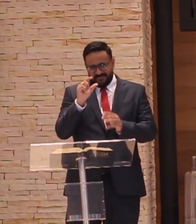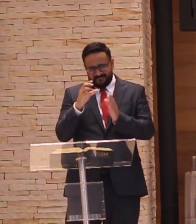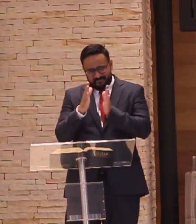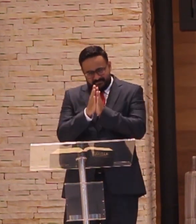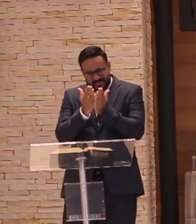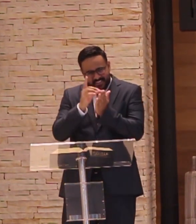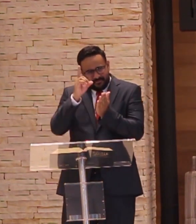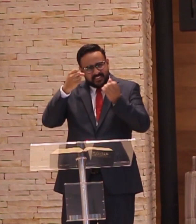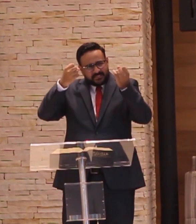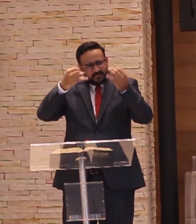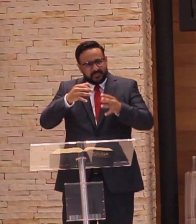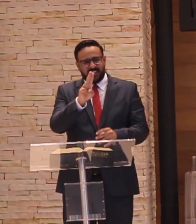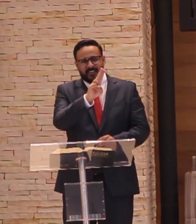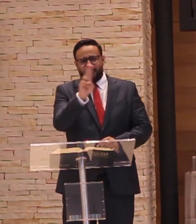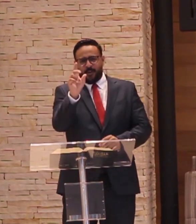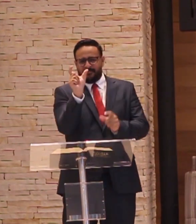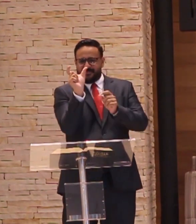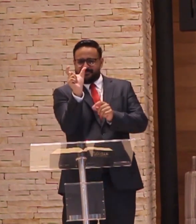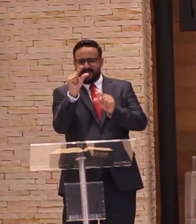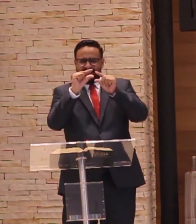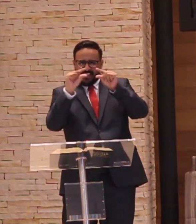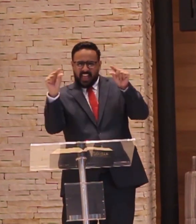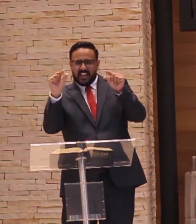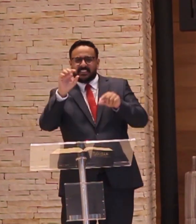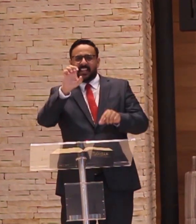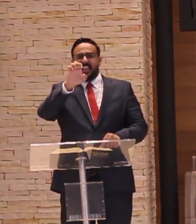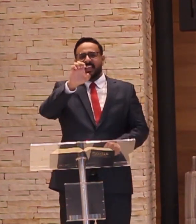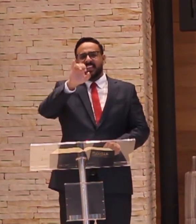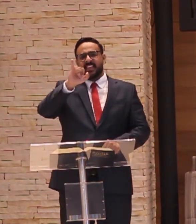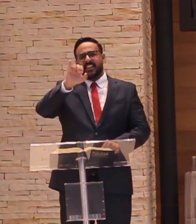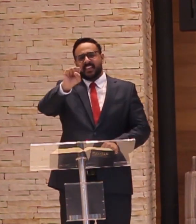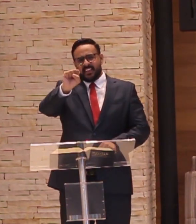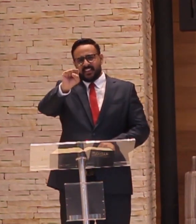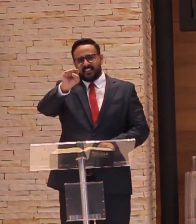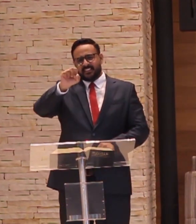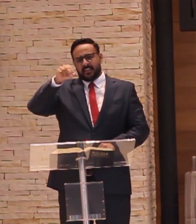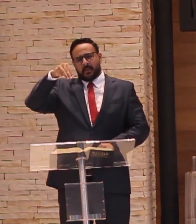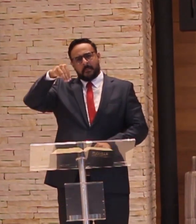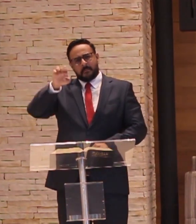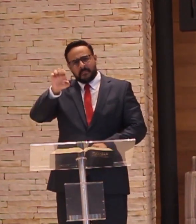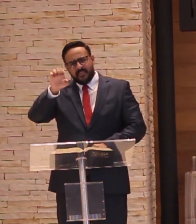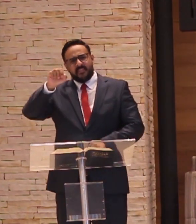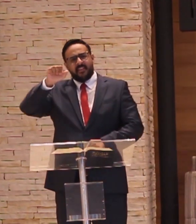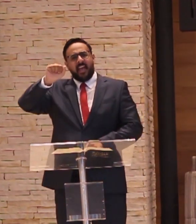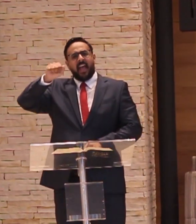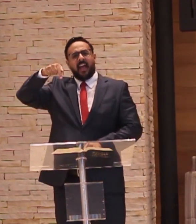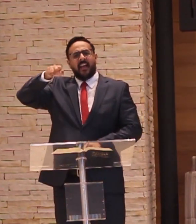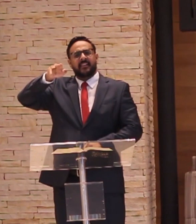aqui. A Bíblia usa uma frase traduzida em português